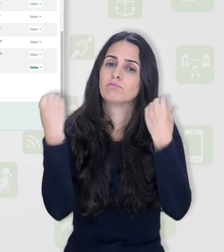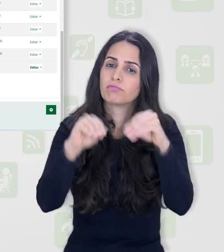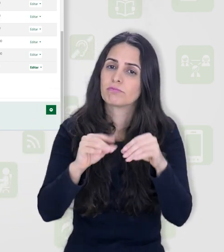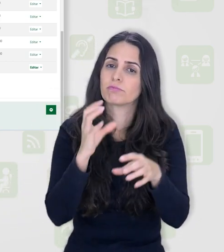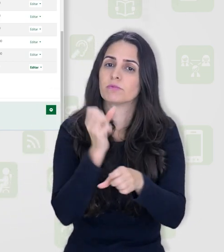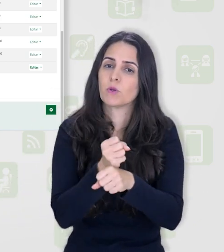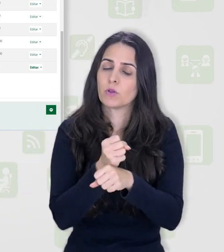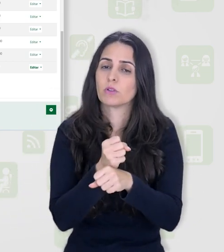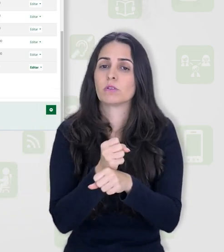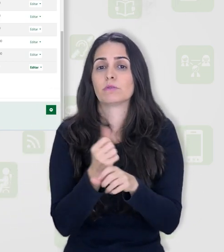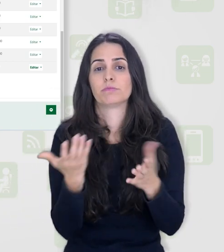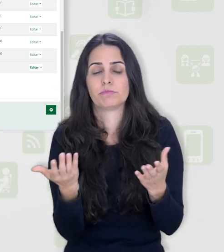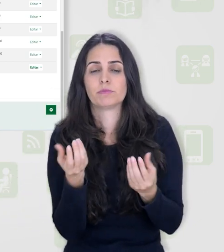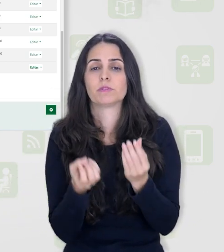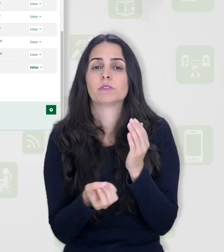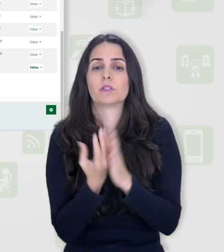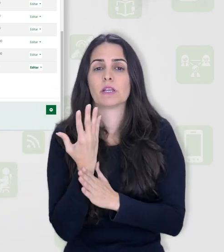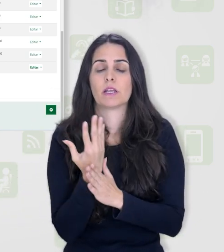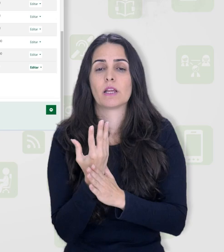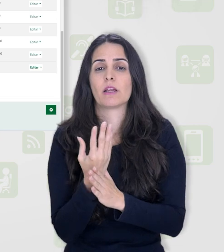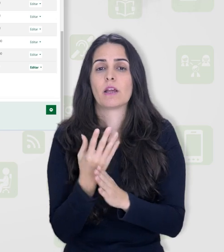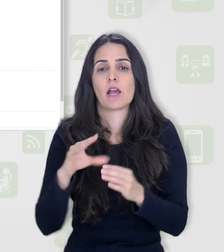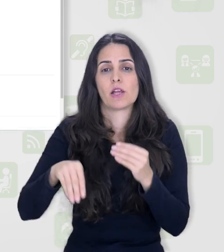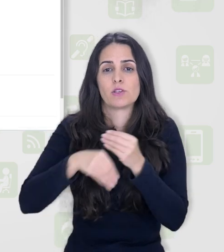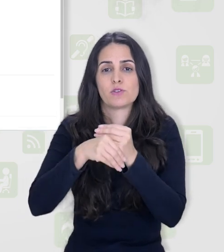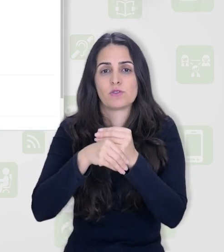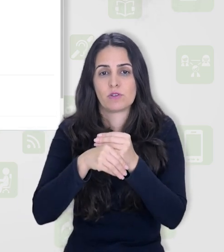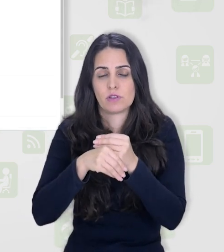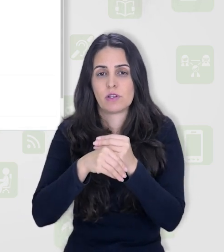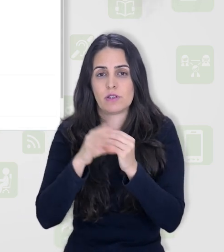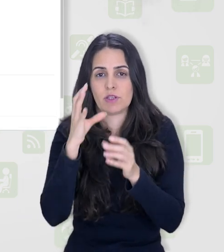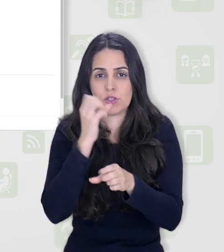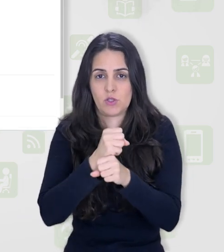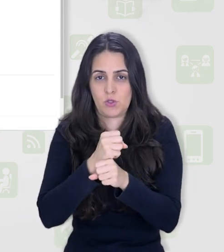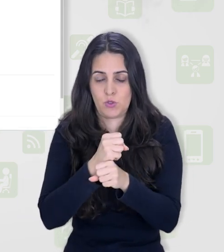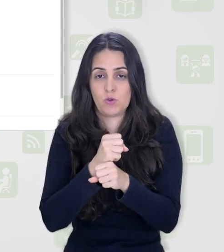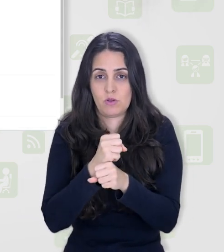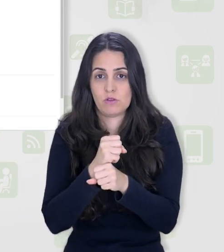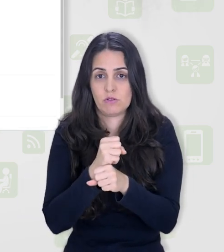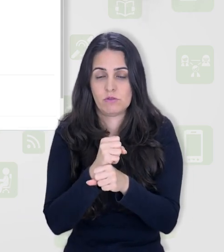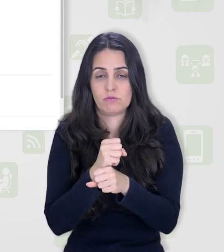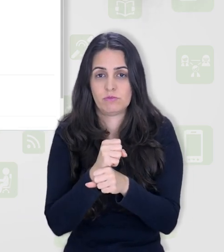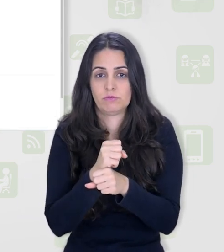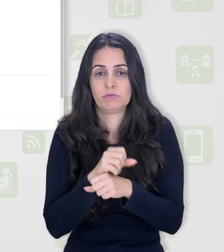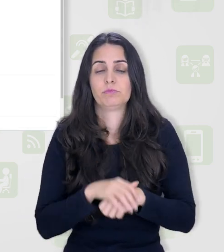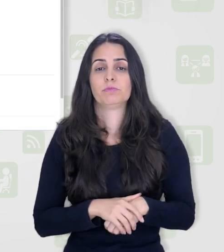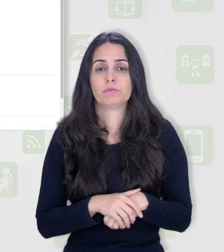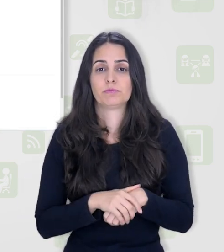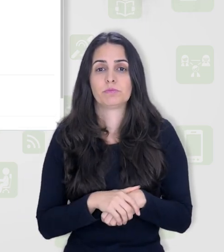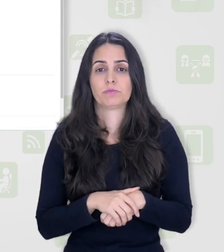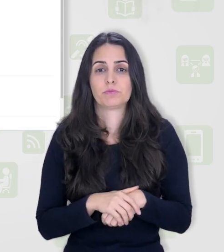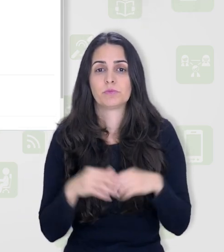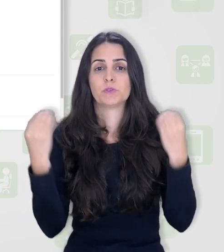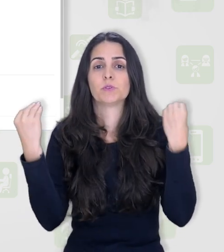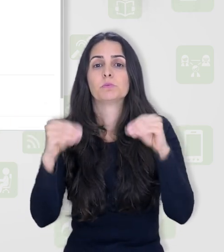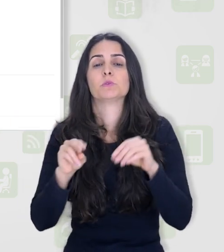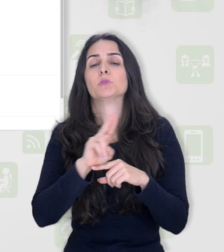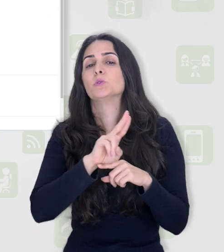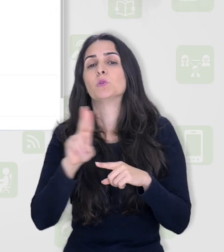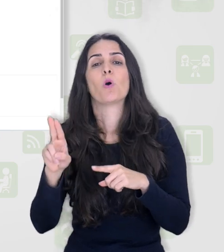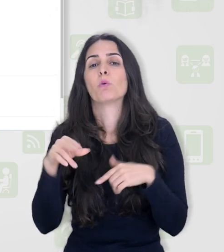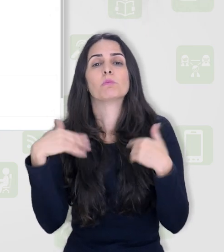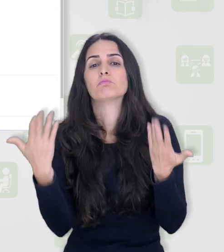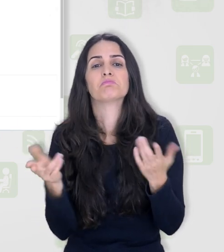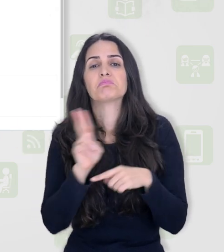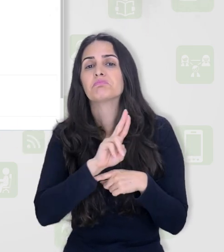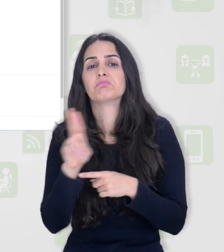para essa participação então eu vou clicar aqui em adicionar um item de nota e aí eu vou colocar o nome desse item né